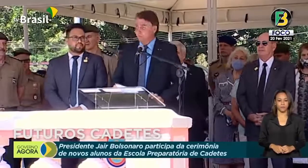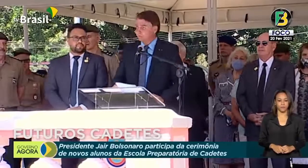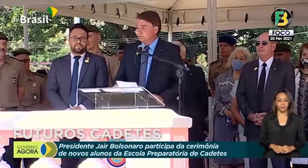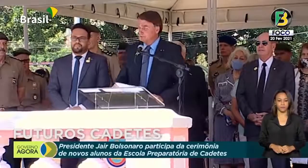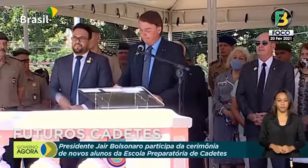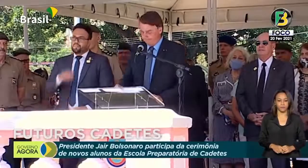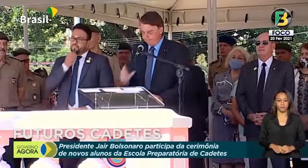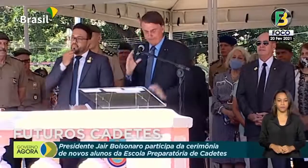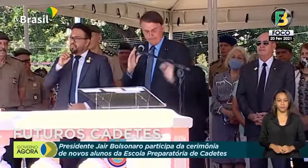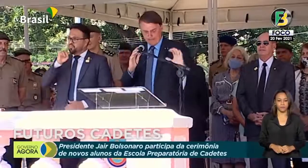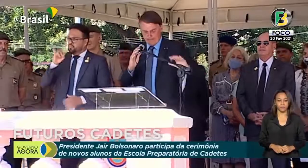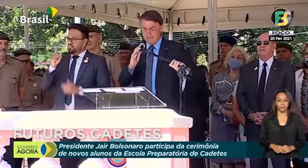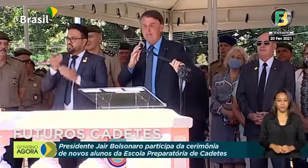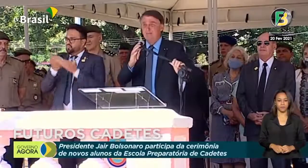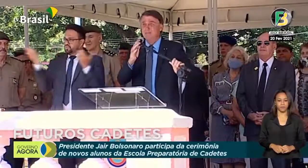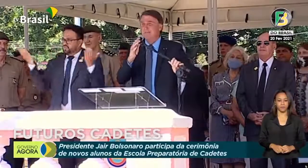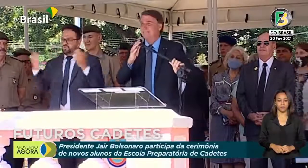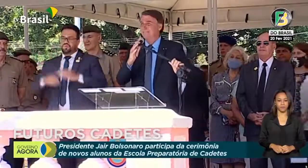Bom dia.